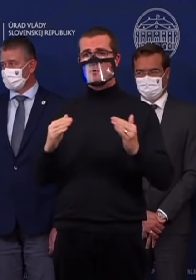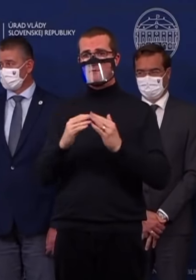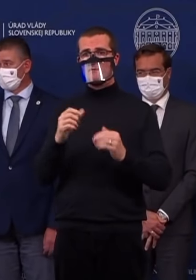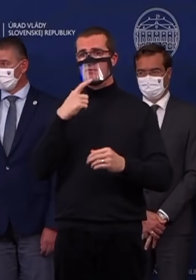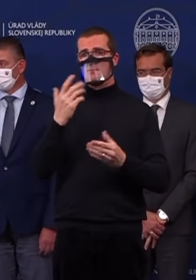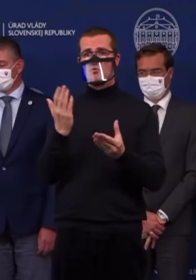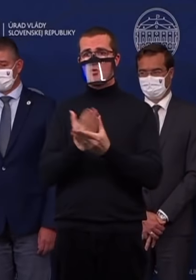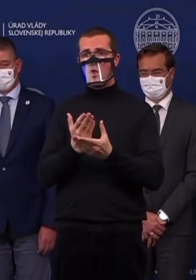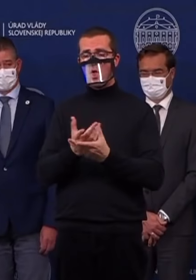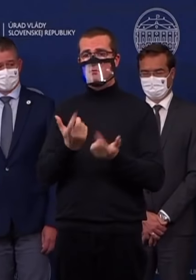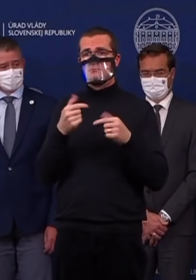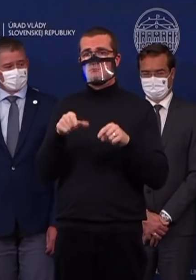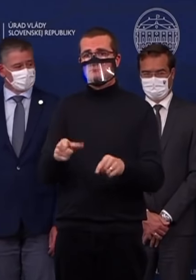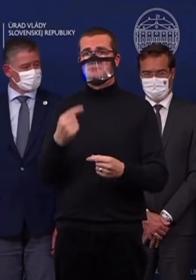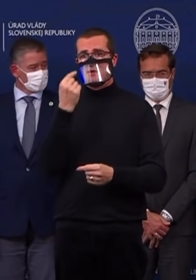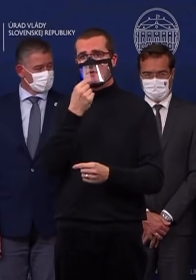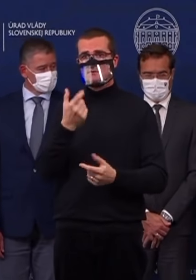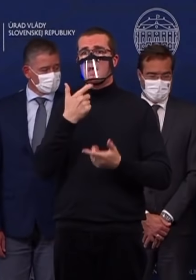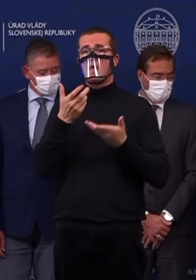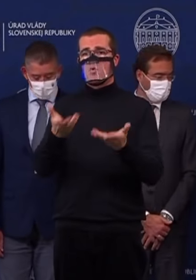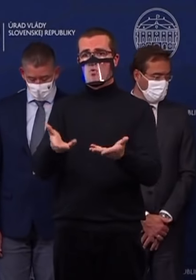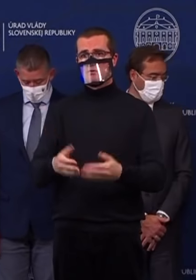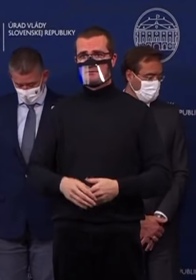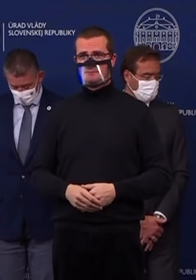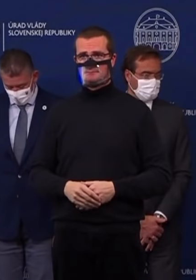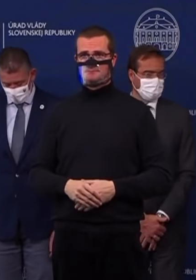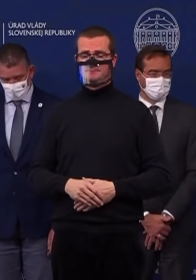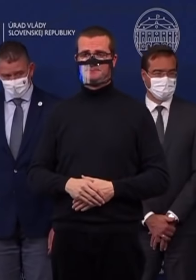doklady? Čo s nimi?